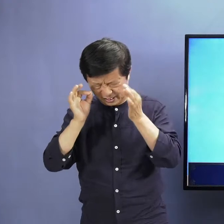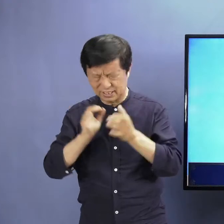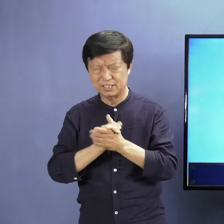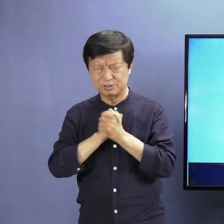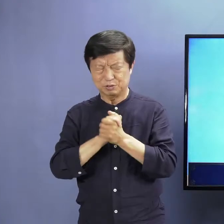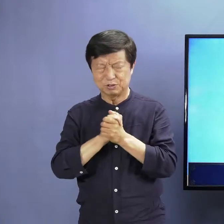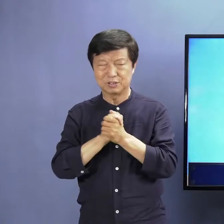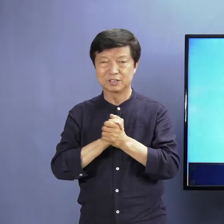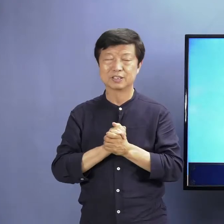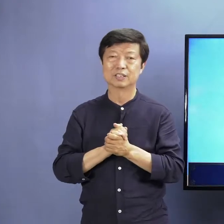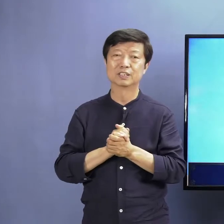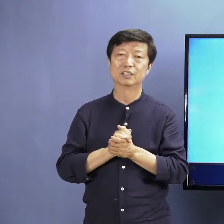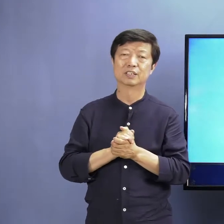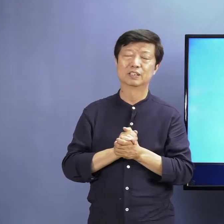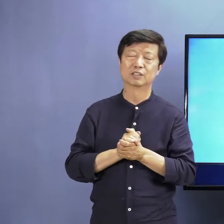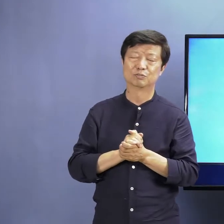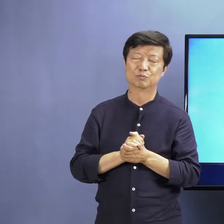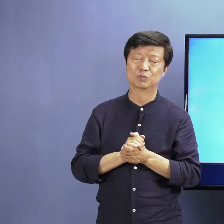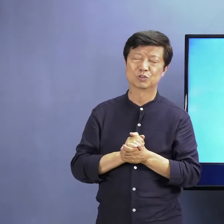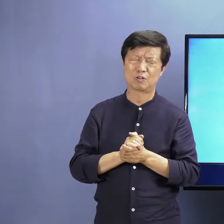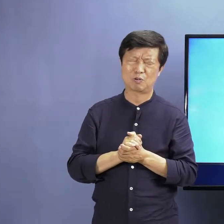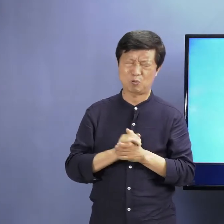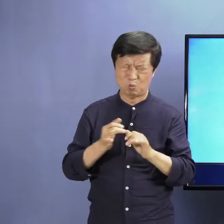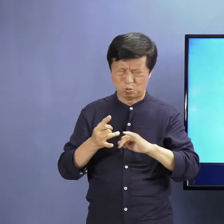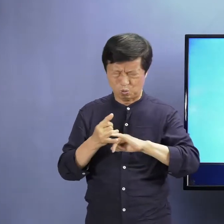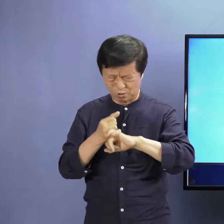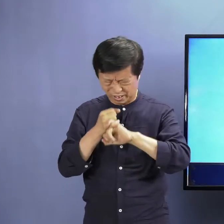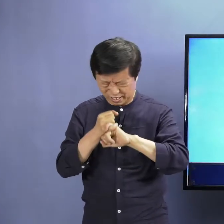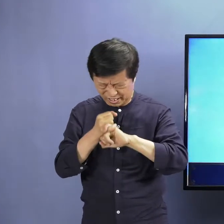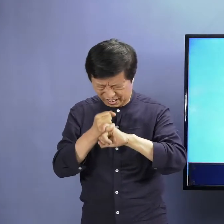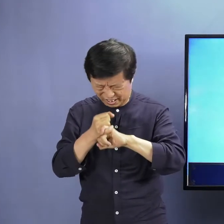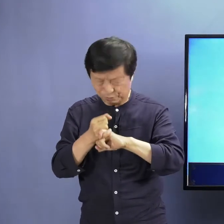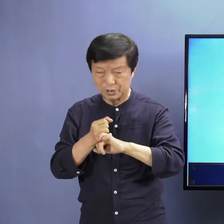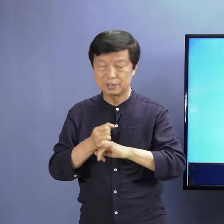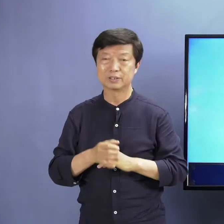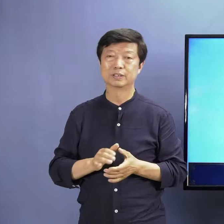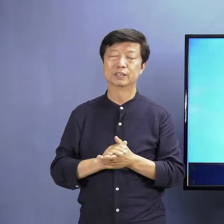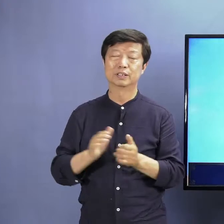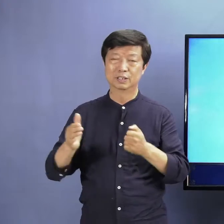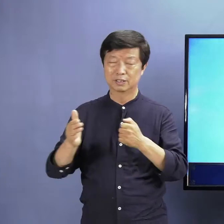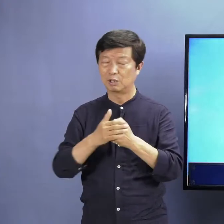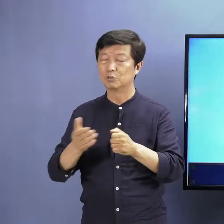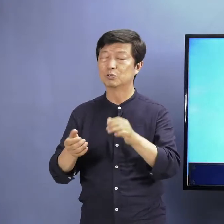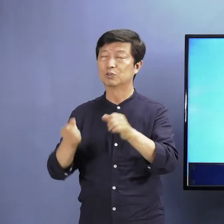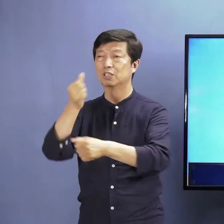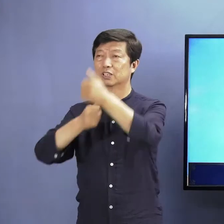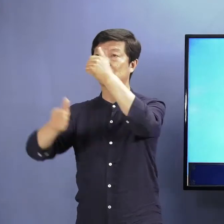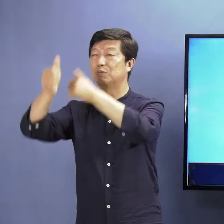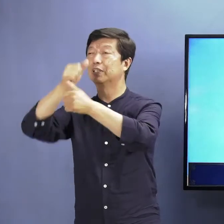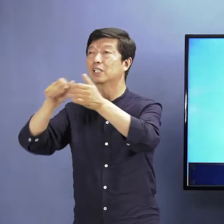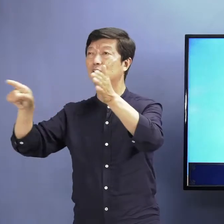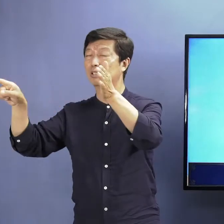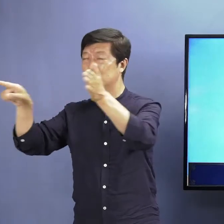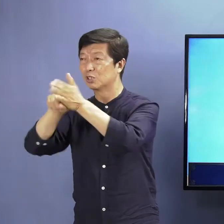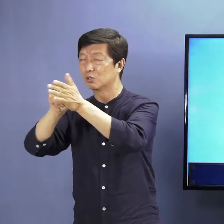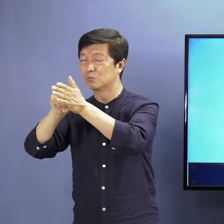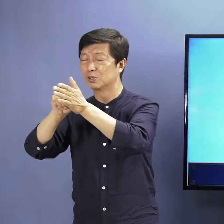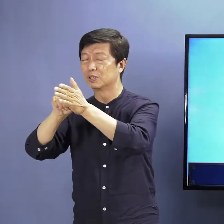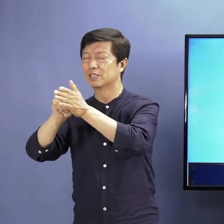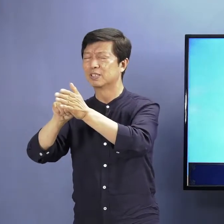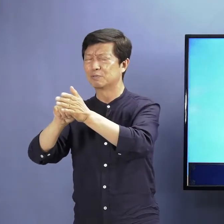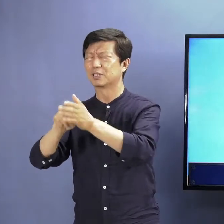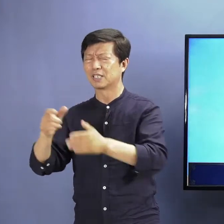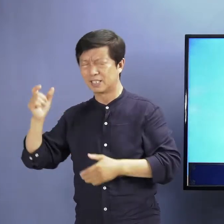그냥 말씀에 대한 신뢰가 절대적이었어요. 그러니까 그 신앙이 그렇게 힘이 있는 거예요. 두 번째는